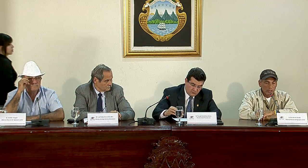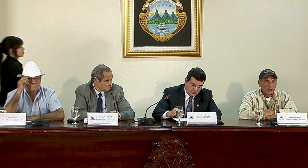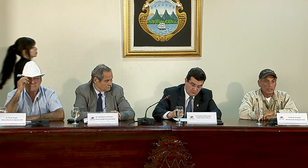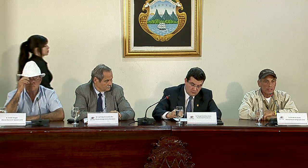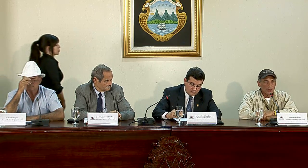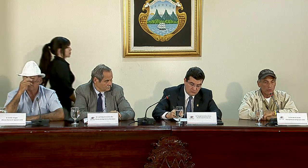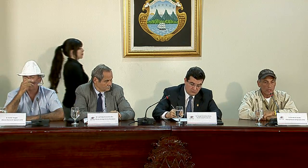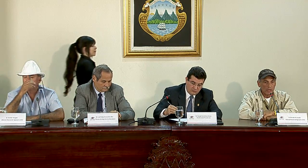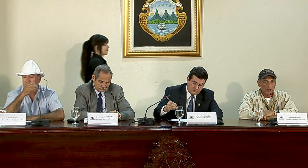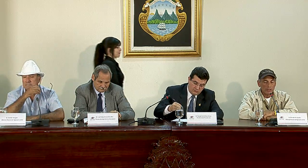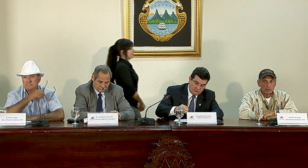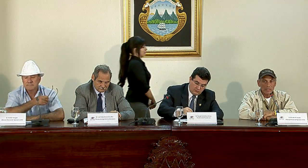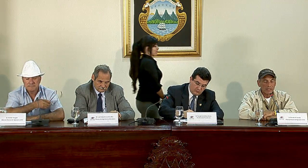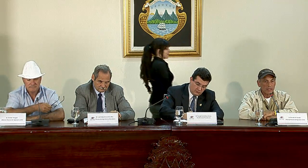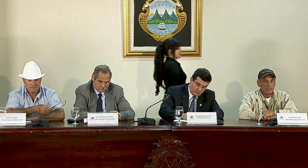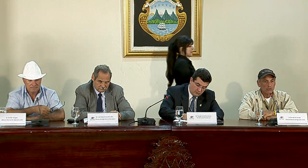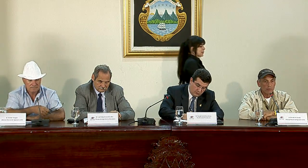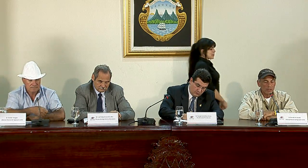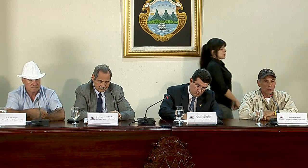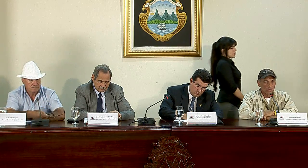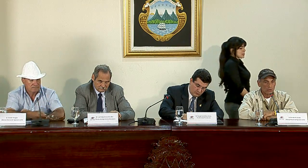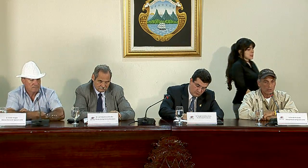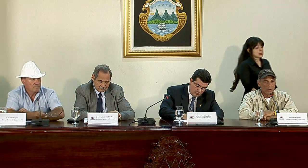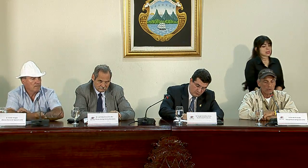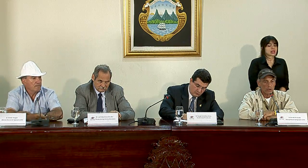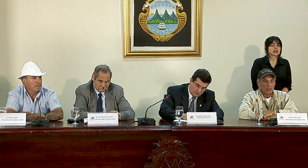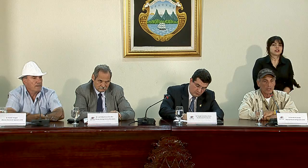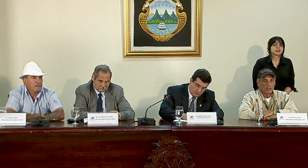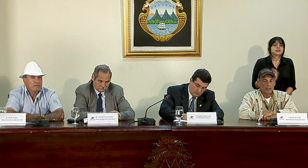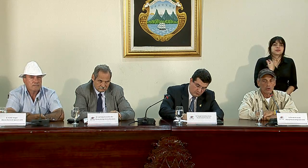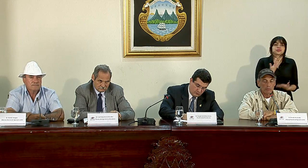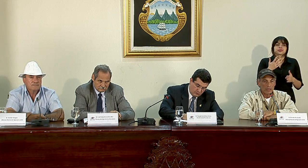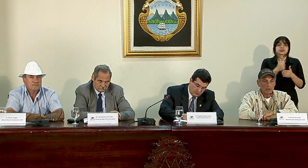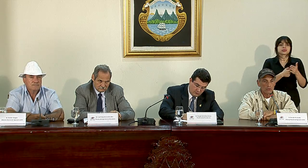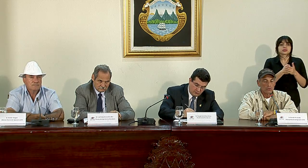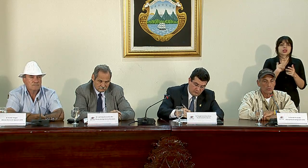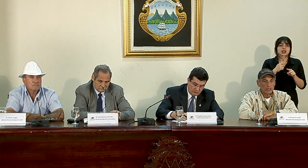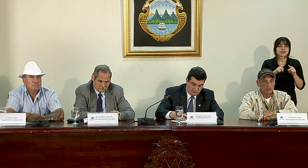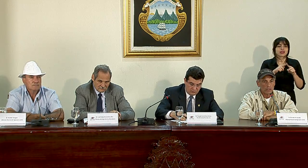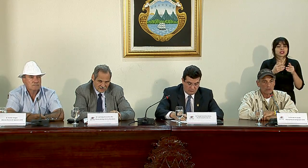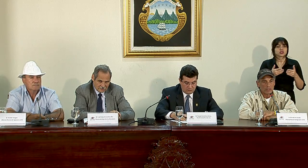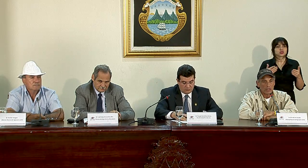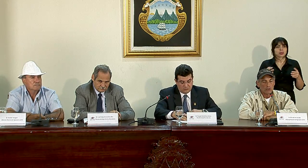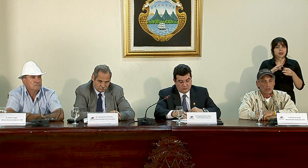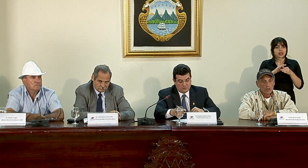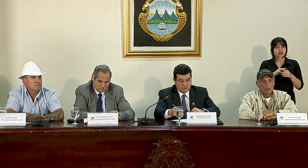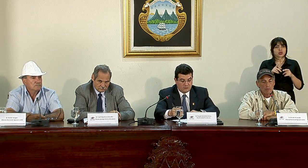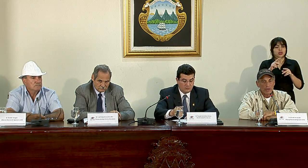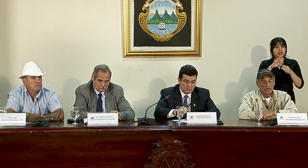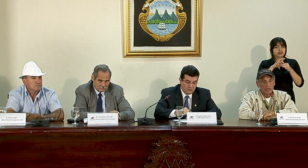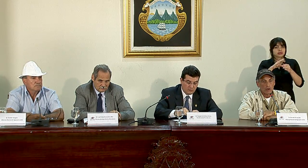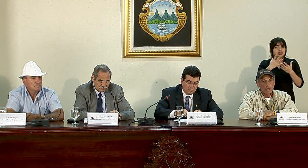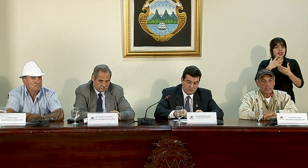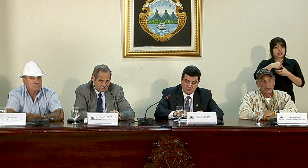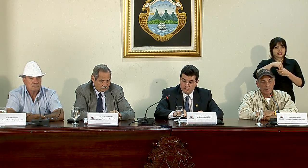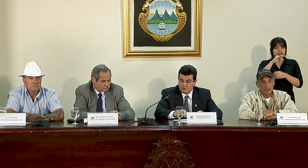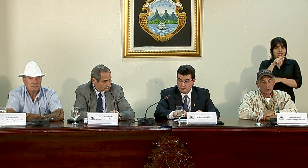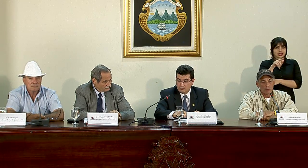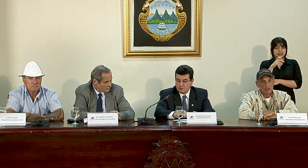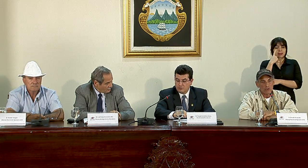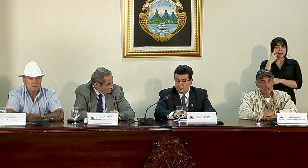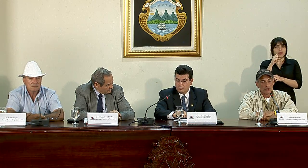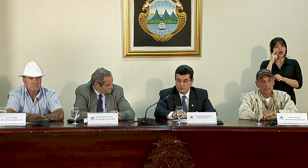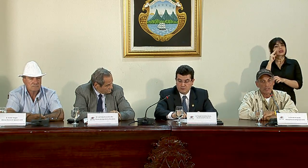Nosotros hemos insistido que hay una serie de instrumentos dentro de los marcos jurídicos de los tratados para hacer